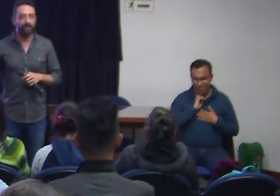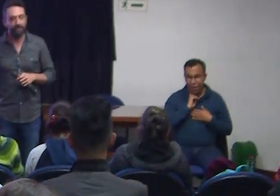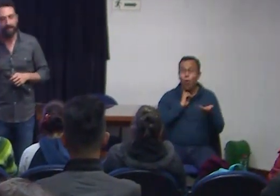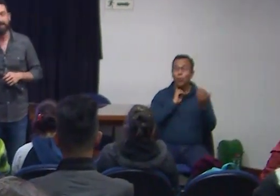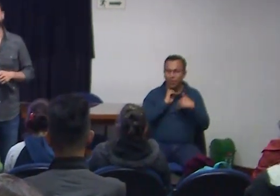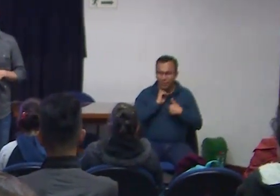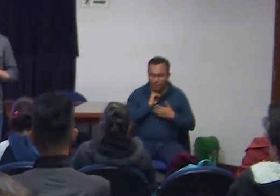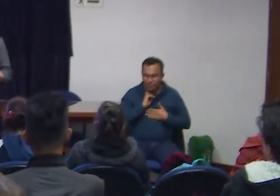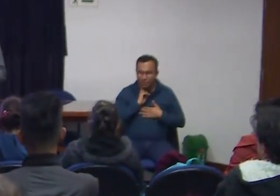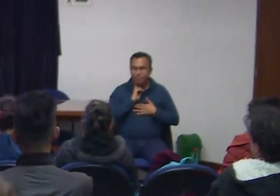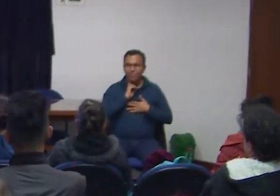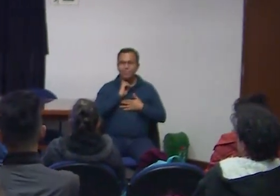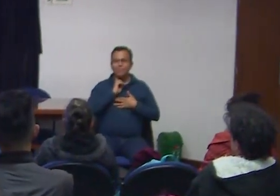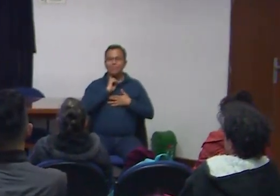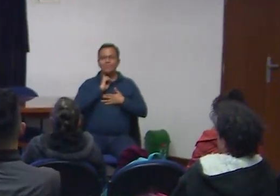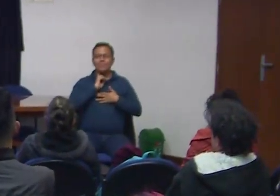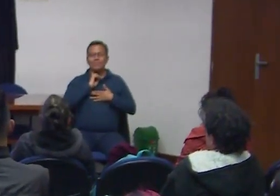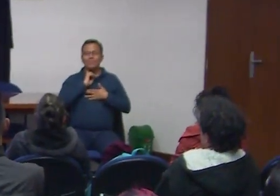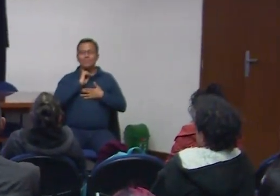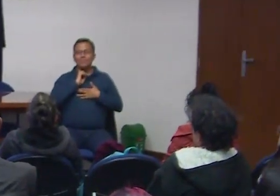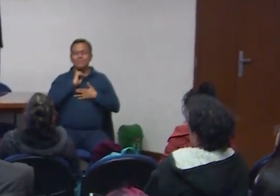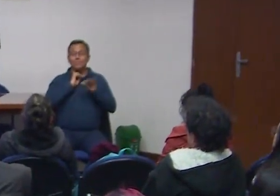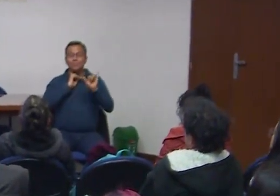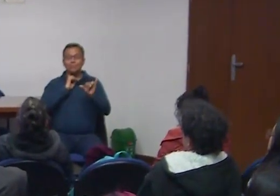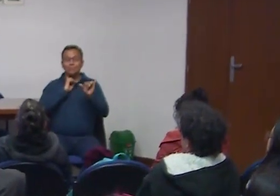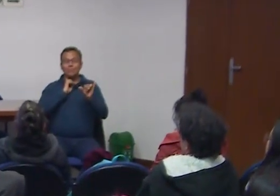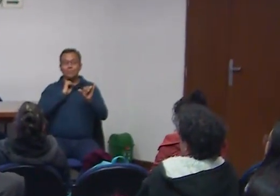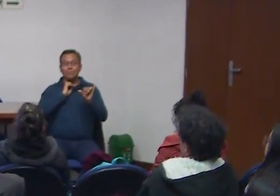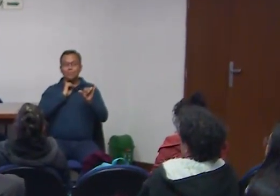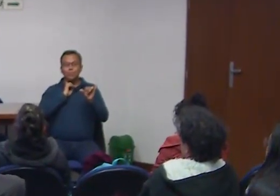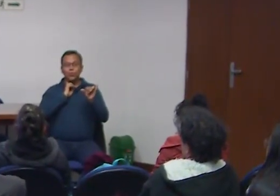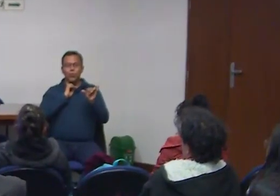otra vez contenemos